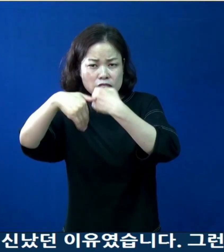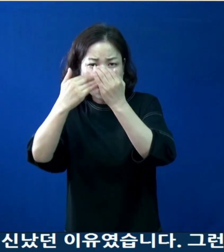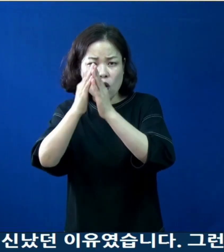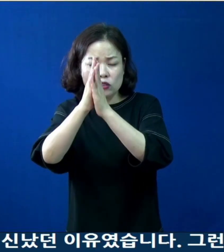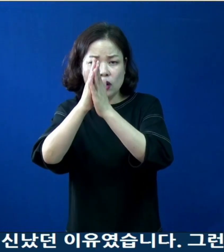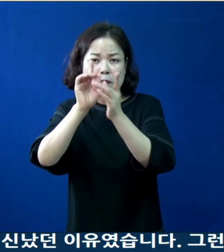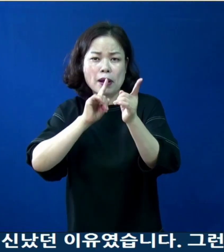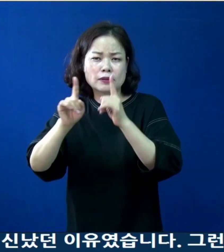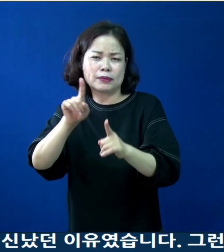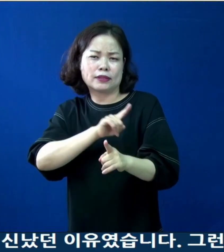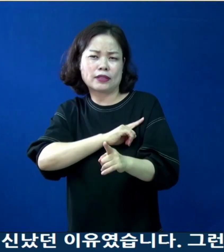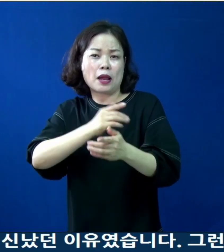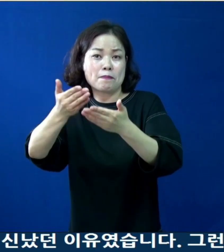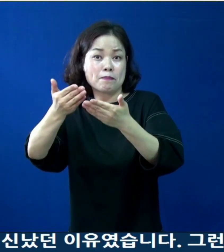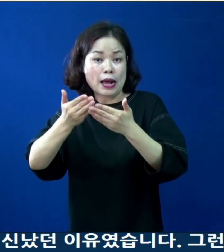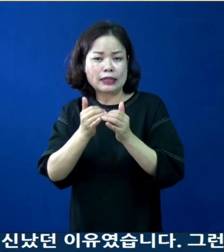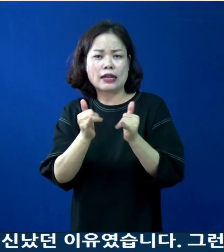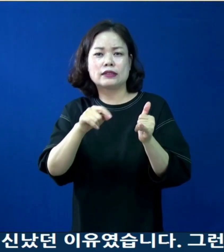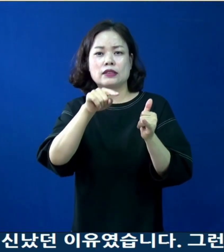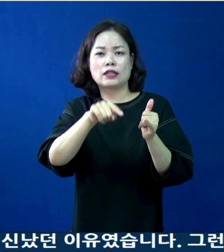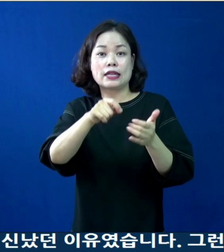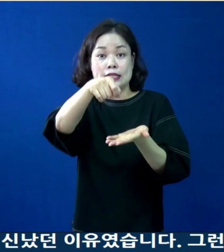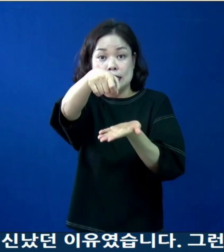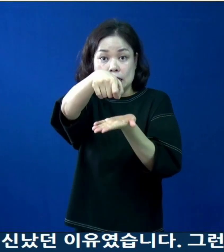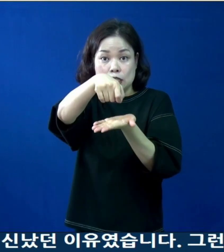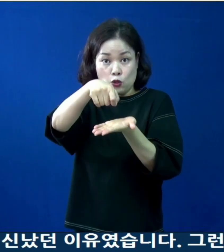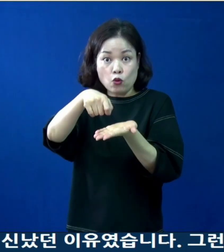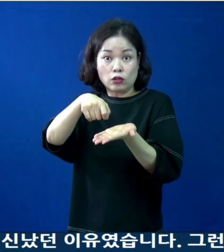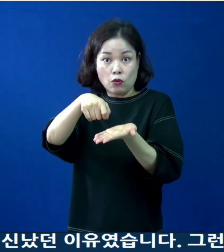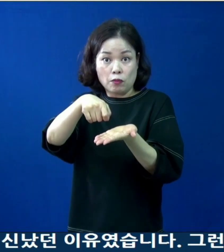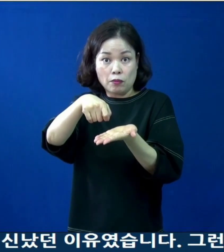가장 말씀을 잘 받아들인 사람들에 대한 기록이다, 이렇게 나와요.